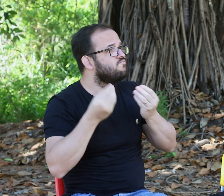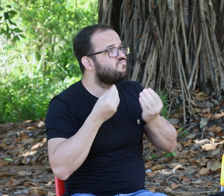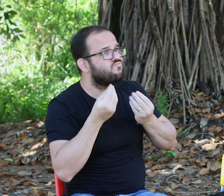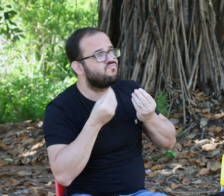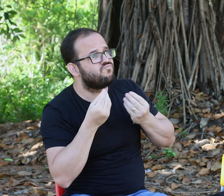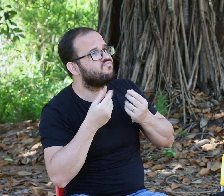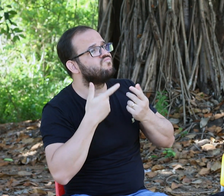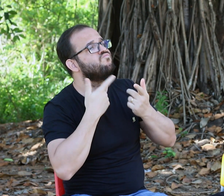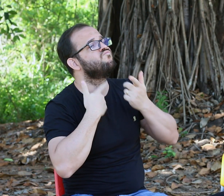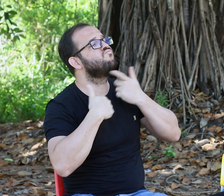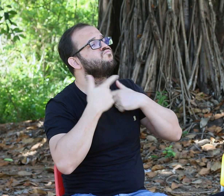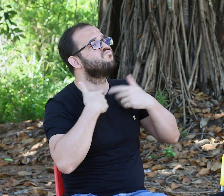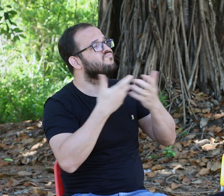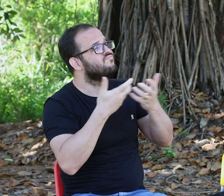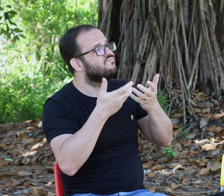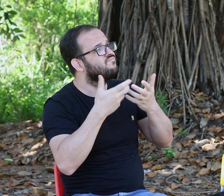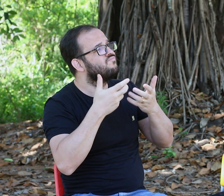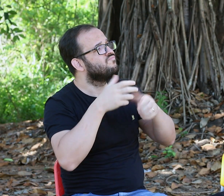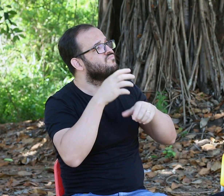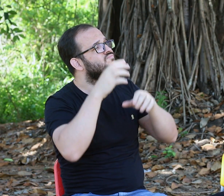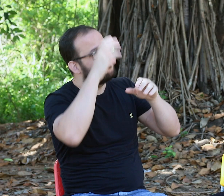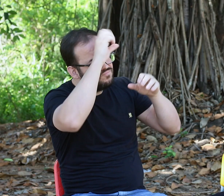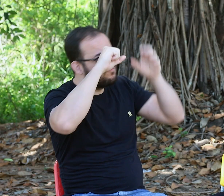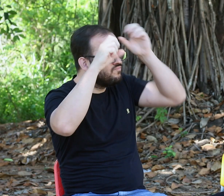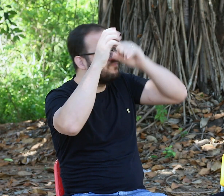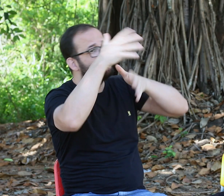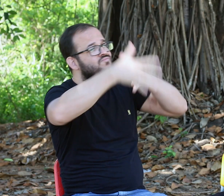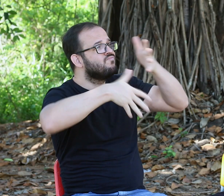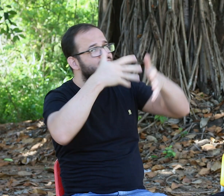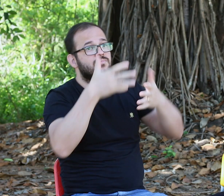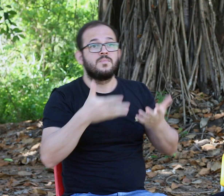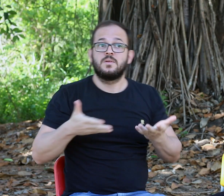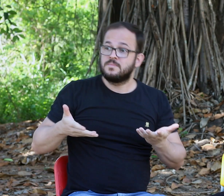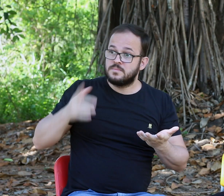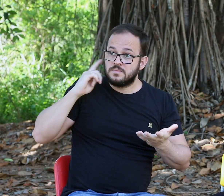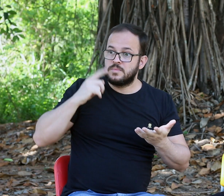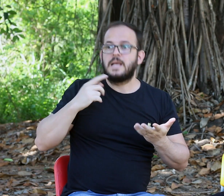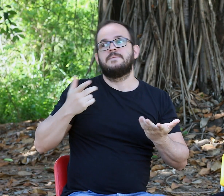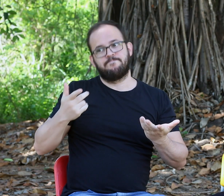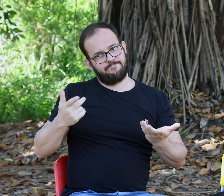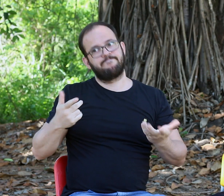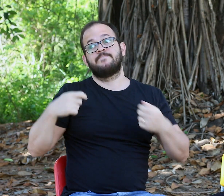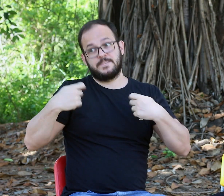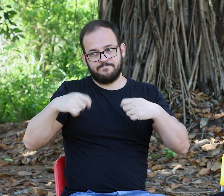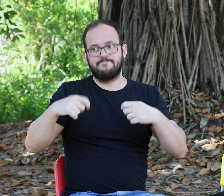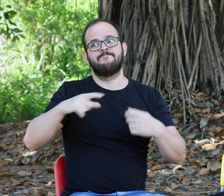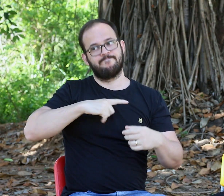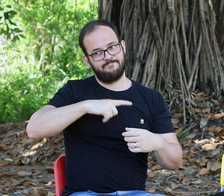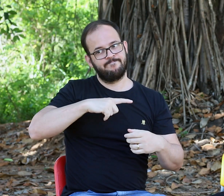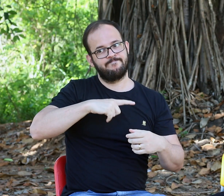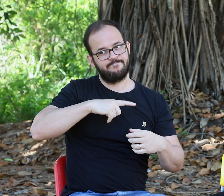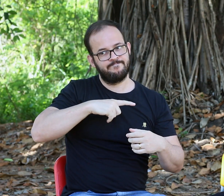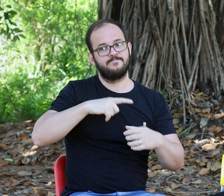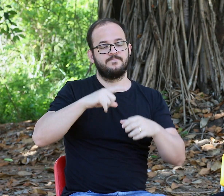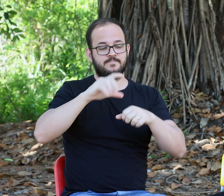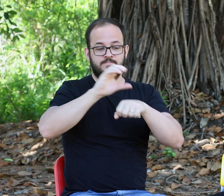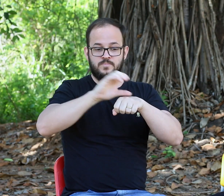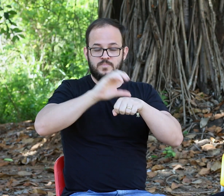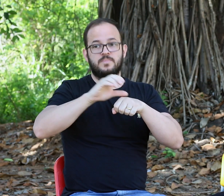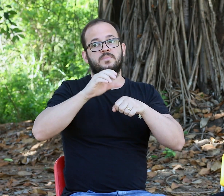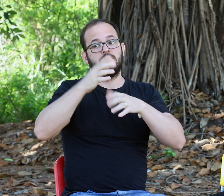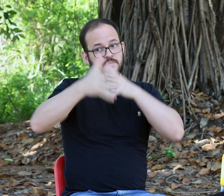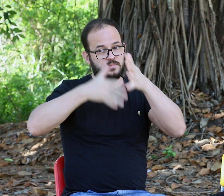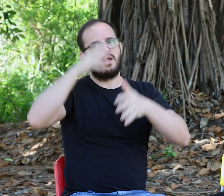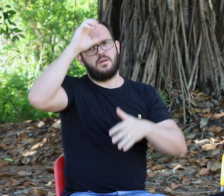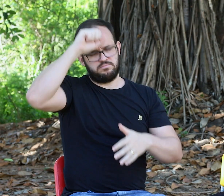e tem uma curiosidade da Libras, uma vontade de aprender a nossa língua. Como que ele pode fazer isso? Exatamente, é